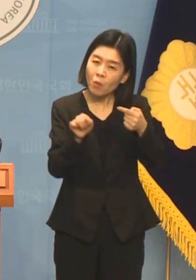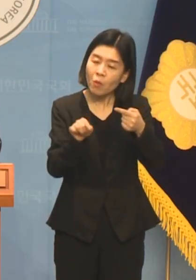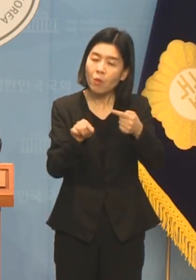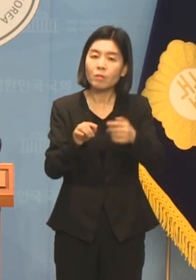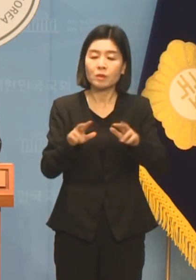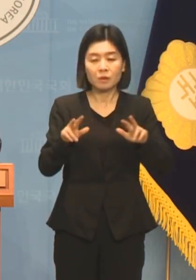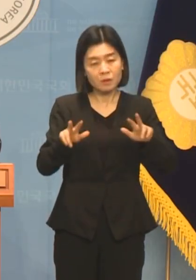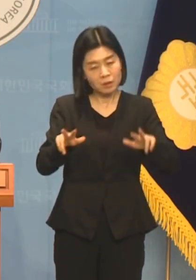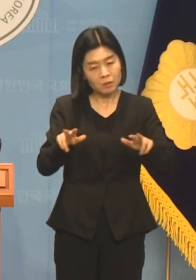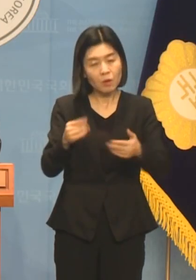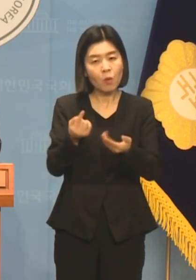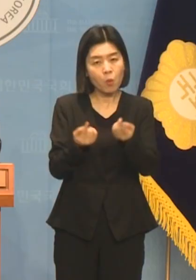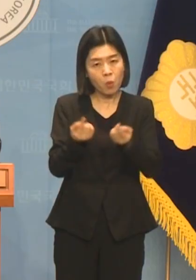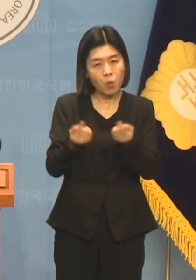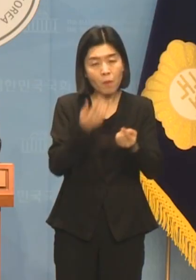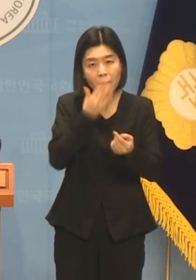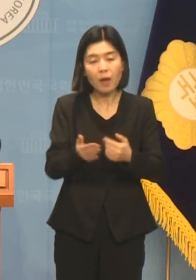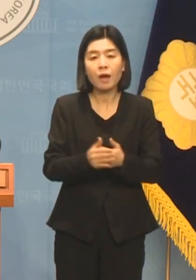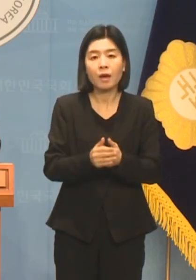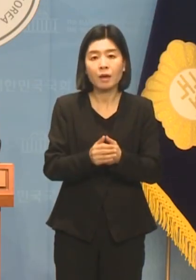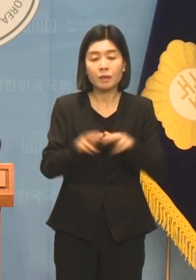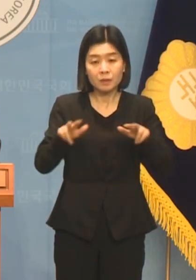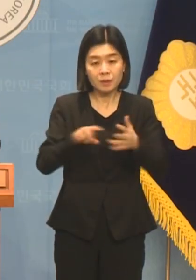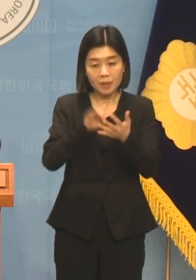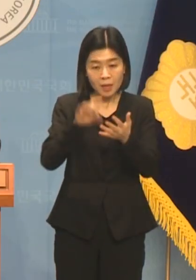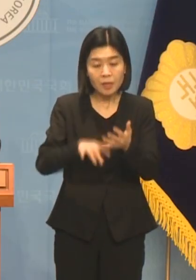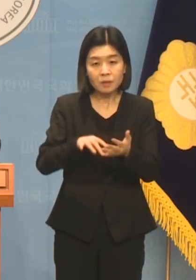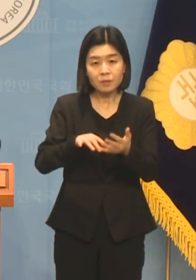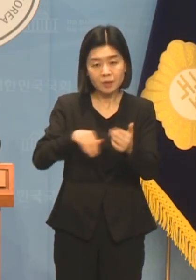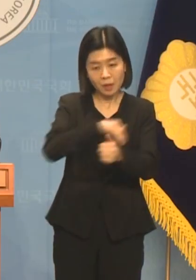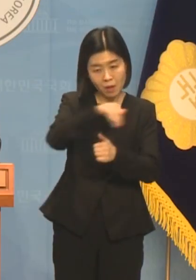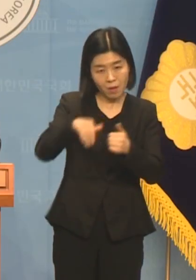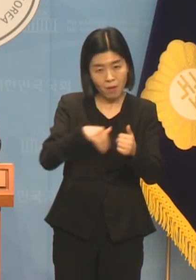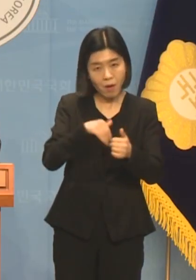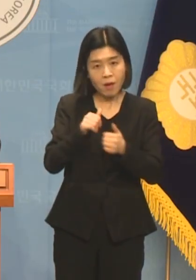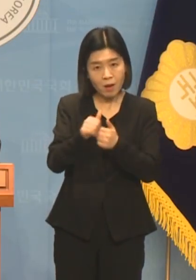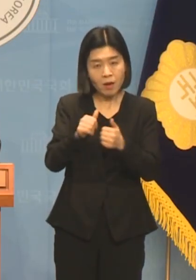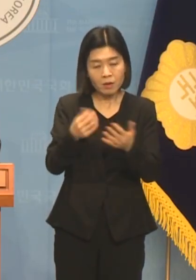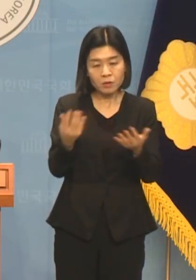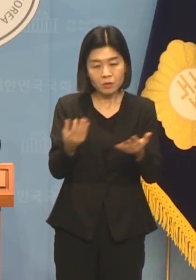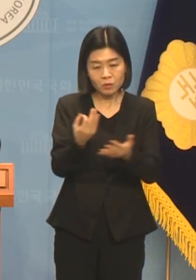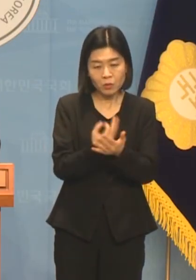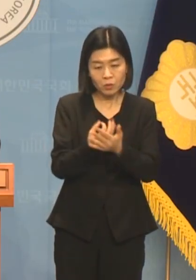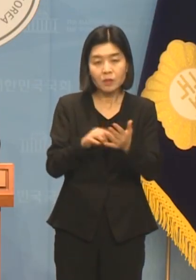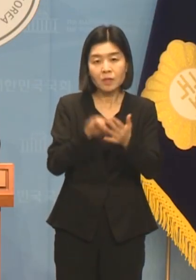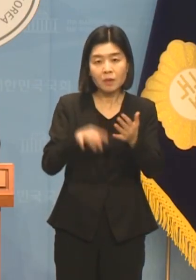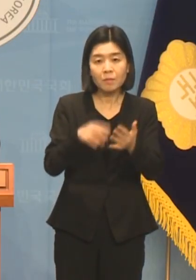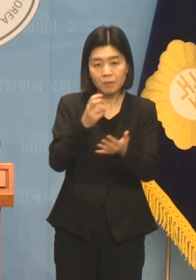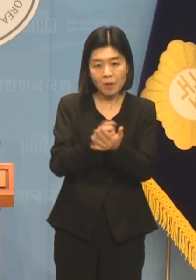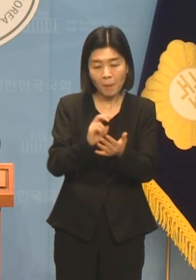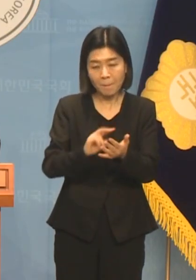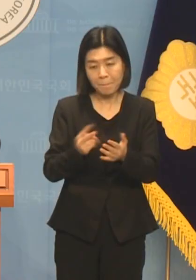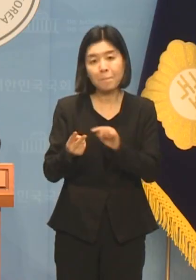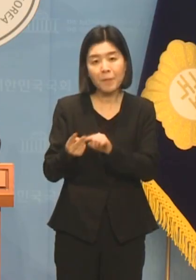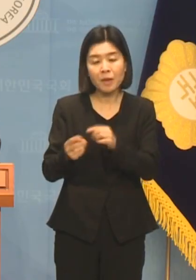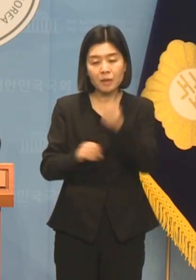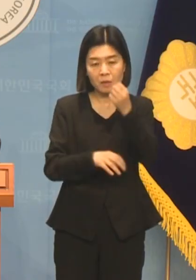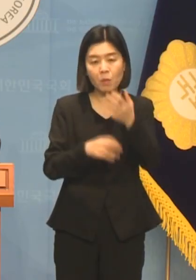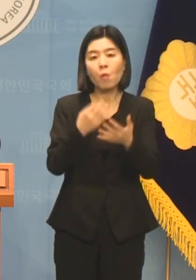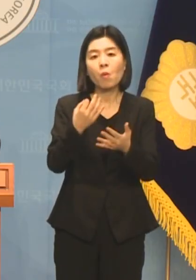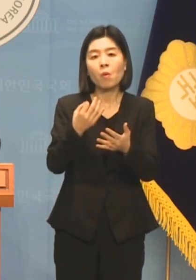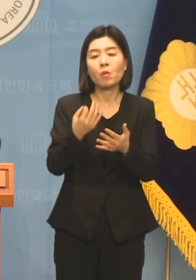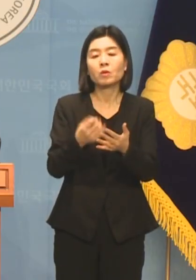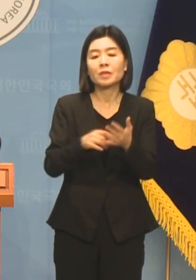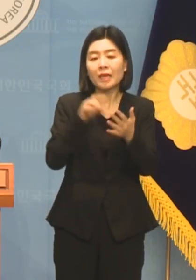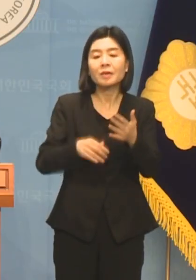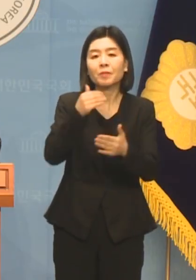가능한 수준입니다. 따라서 현재 세수 요건을 고려하여 소득세법 개정을 통해 기본공제 금액을 150만